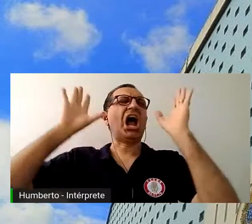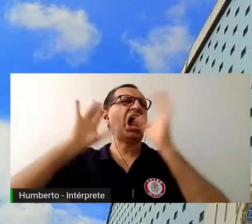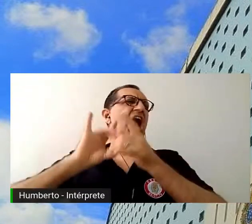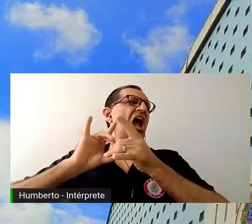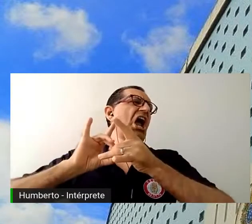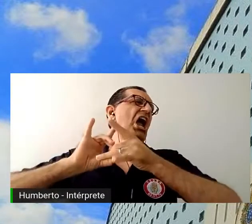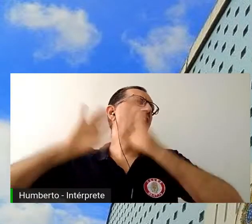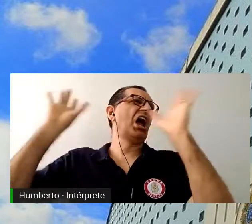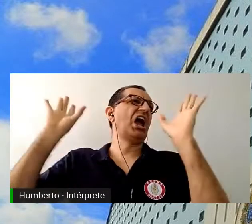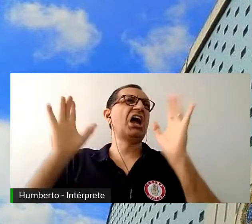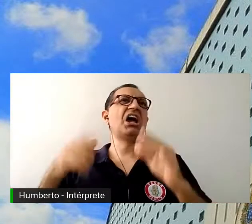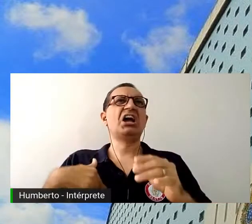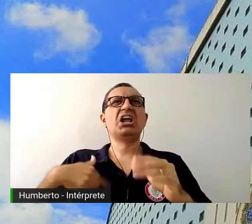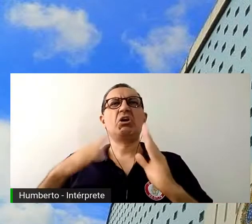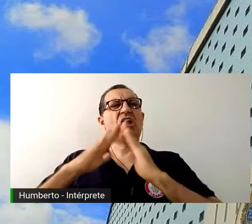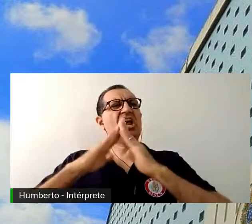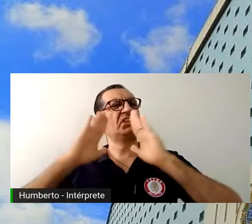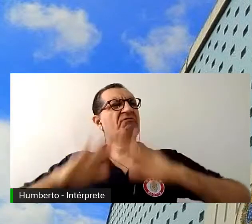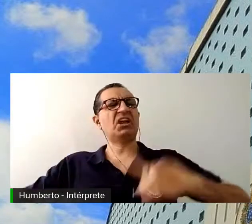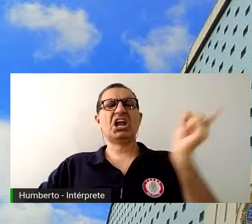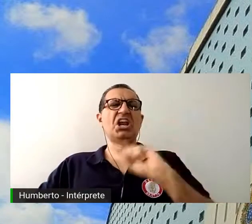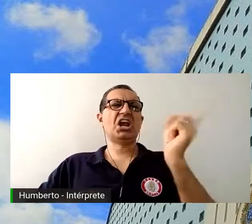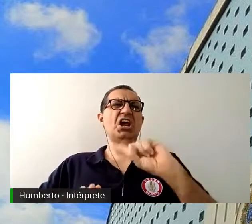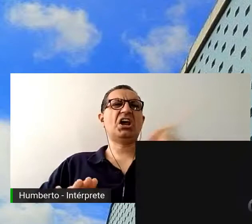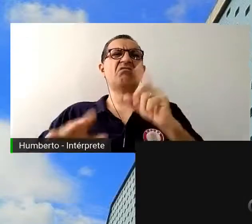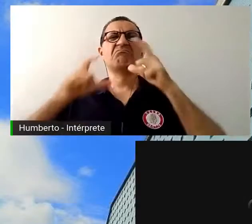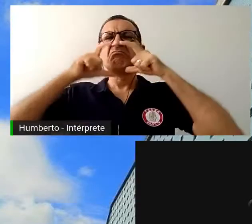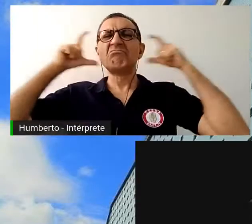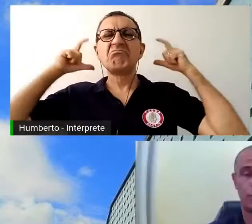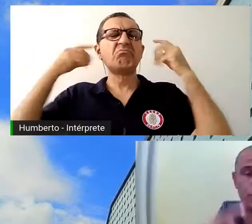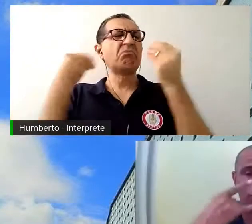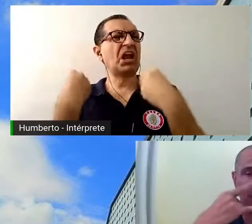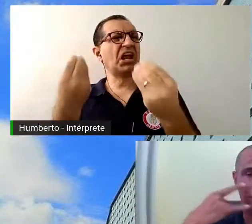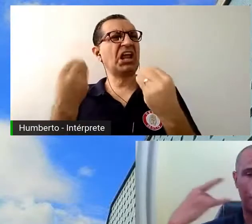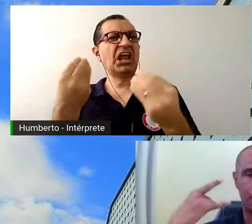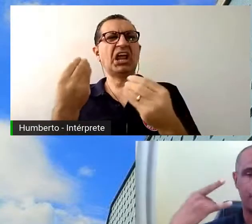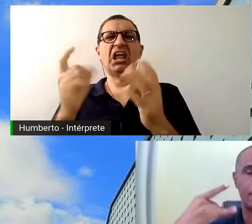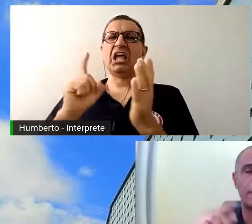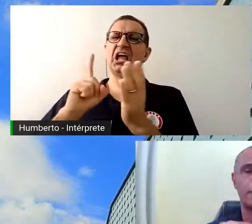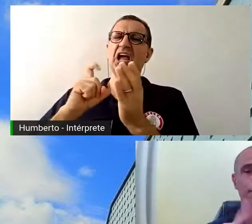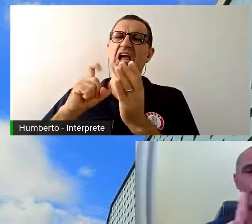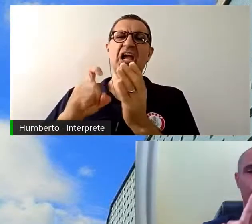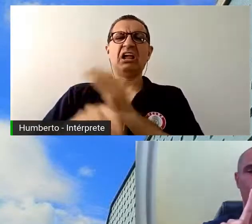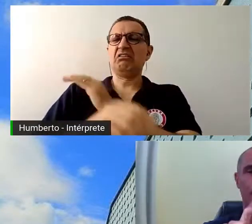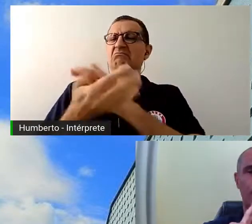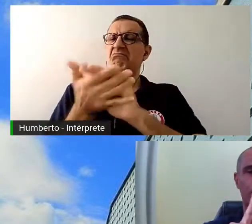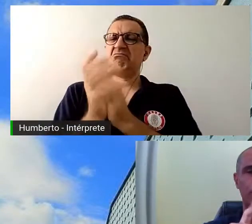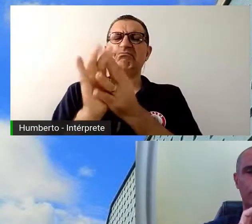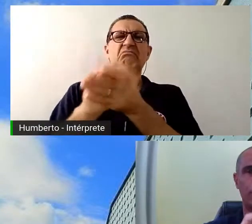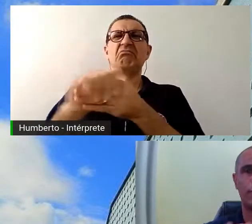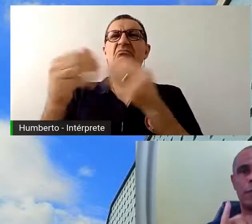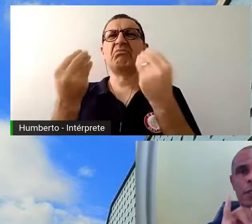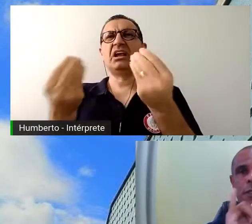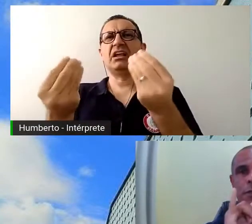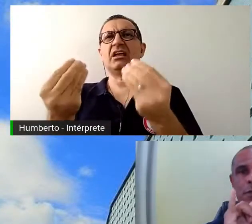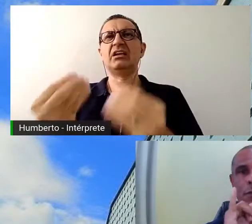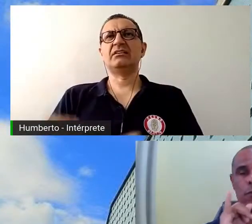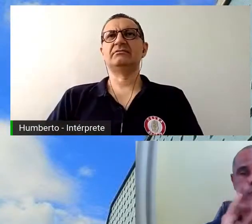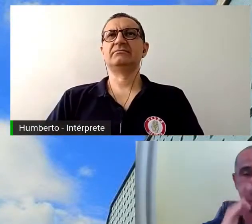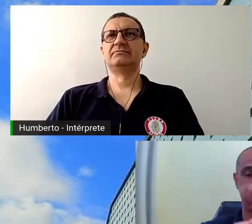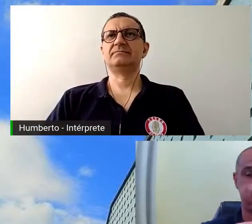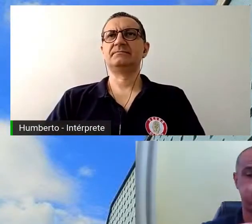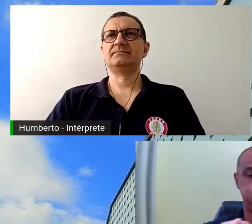como é o isolamento social, o uso da máscara e do álcool gel. autoridades que não investiram em tempo hábil